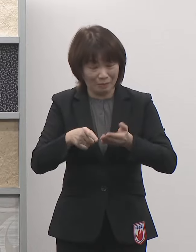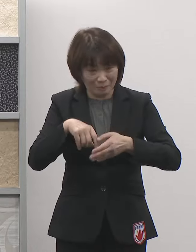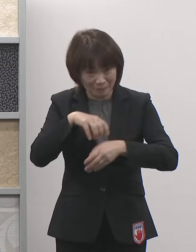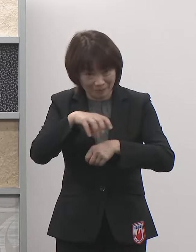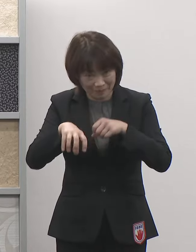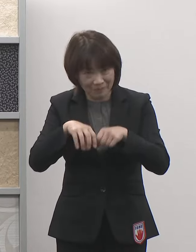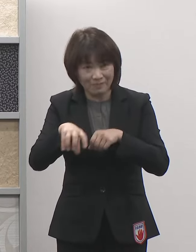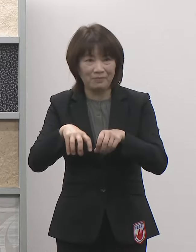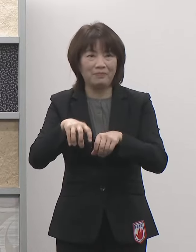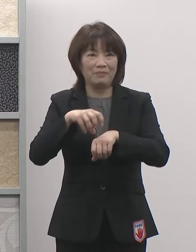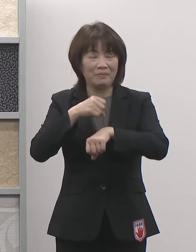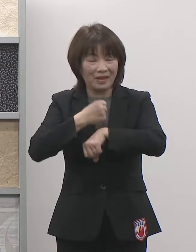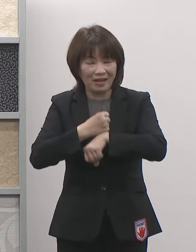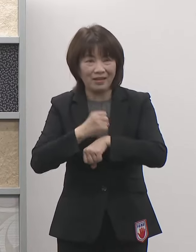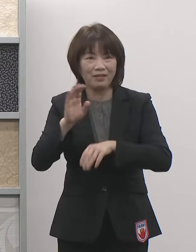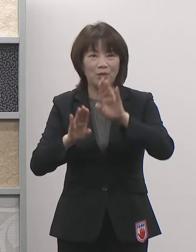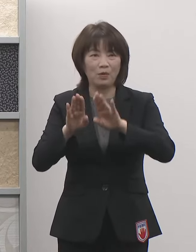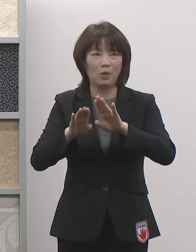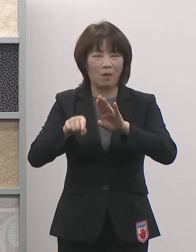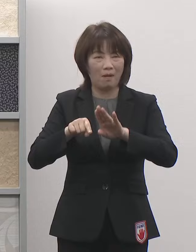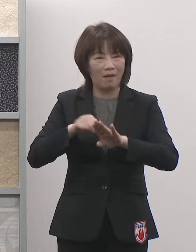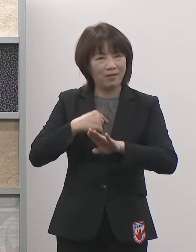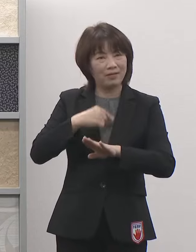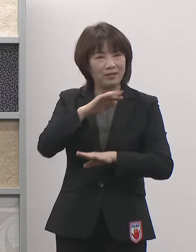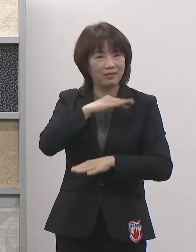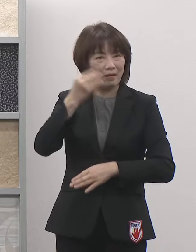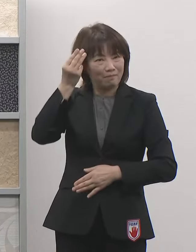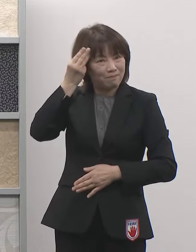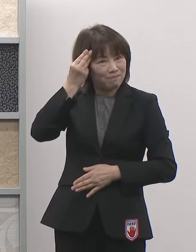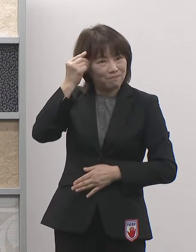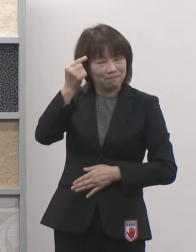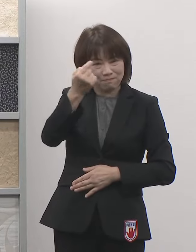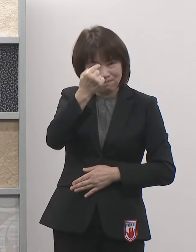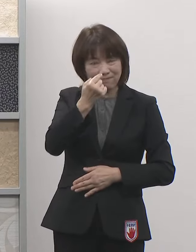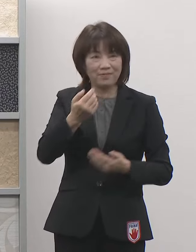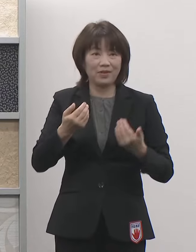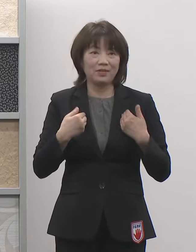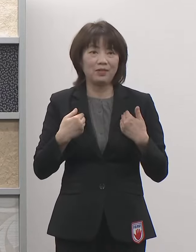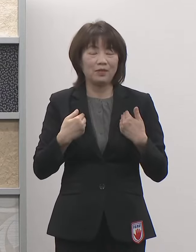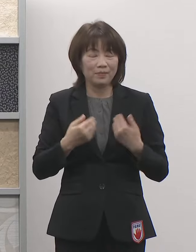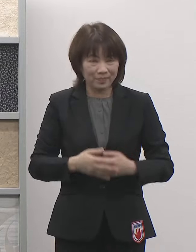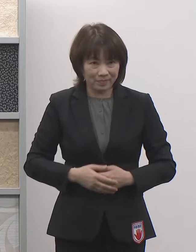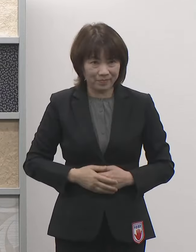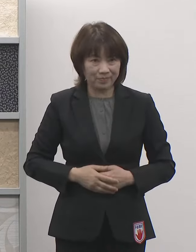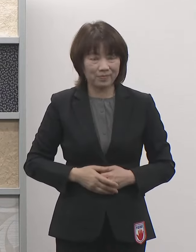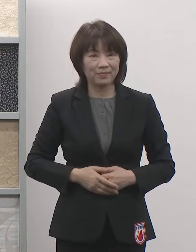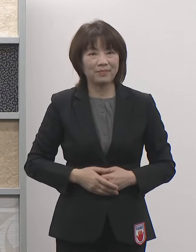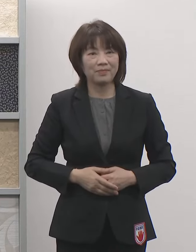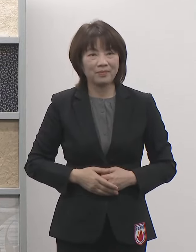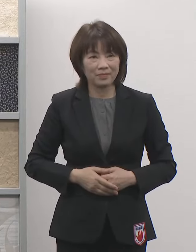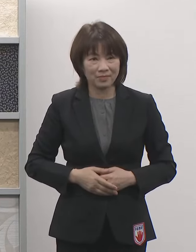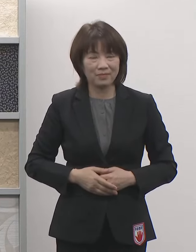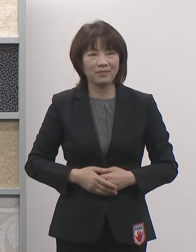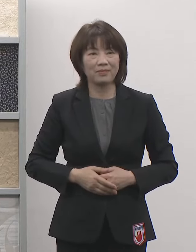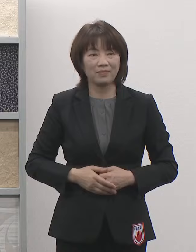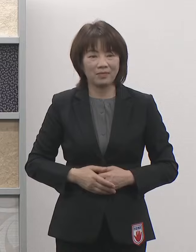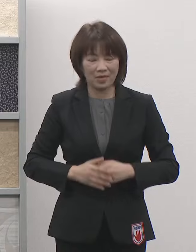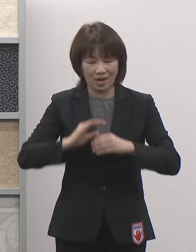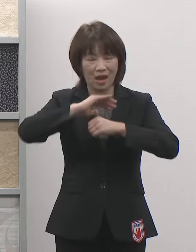突きつけたものであります。これを踏まえまして、まずは災害の初動対応の充実を図ってまいりたいと思います。人工衛星を活用